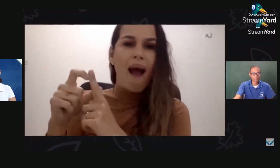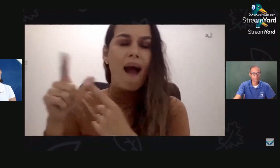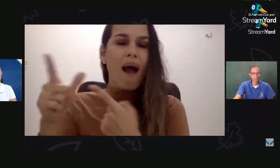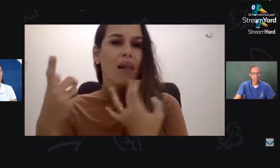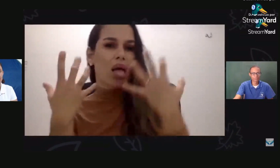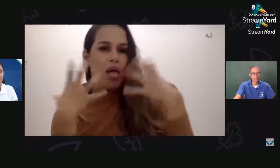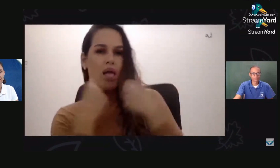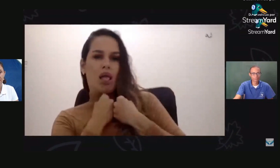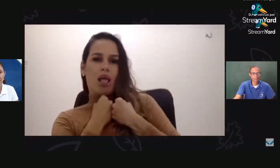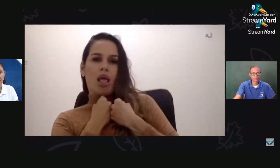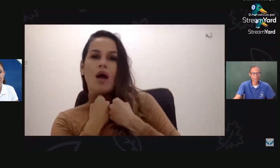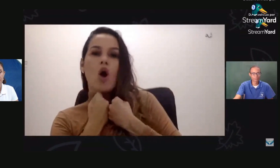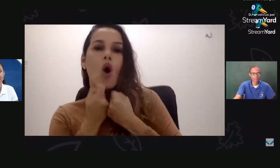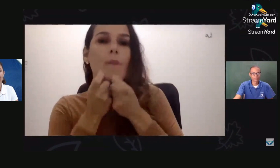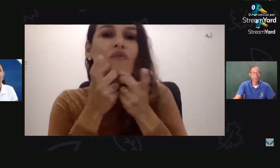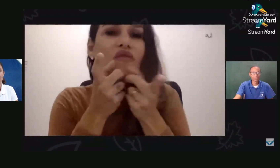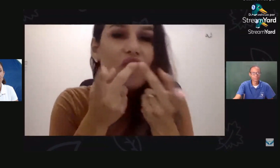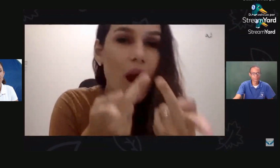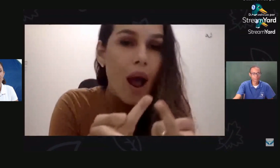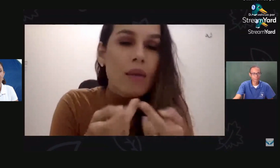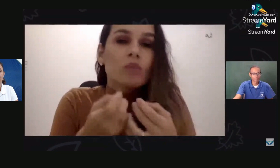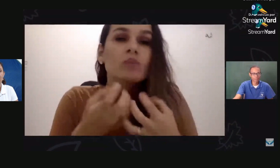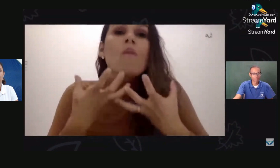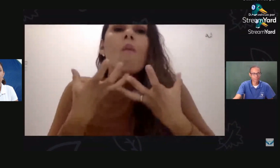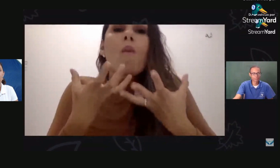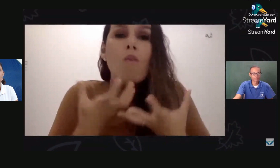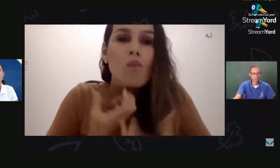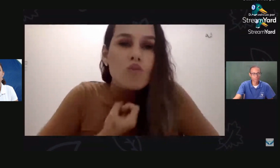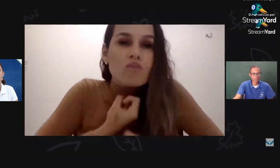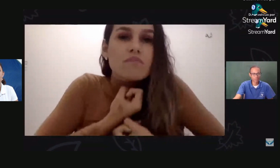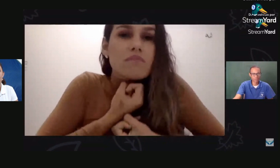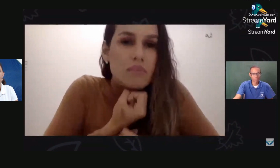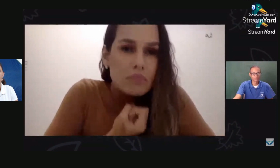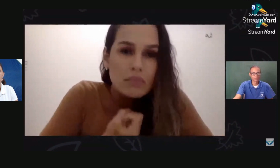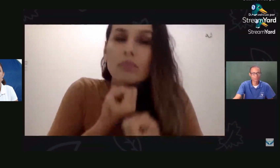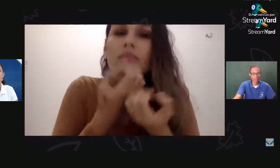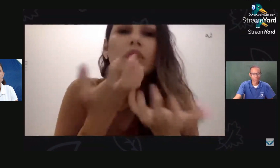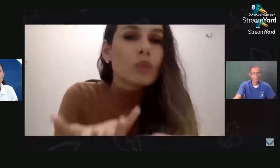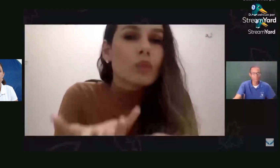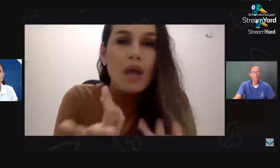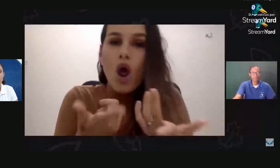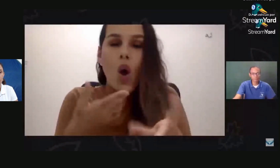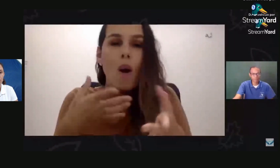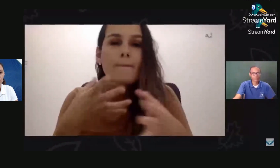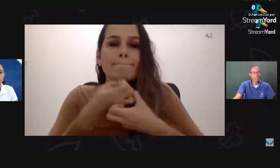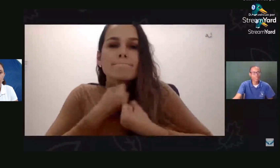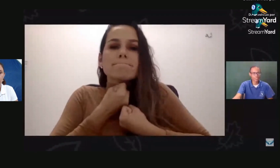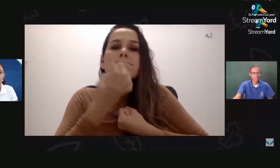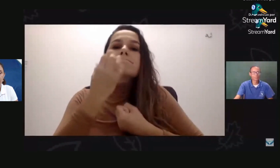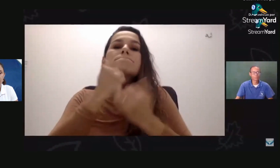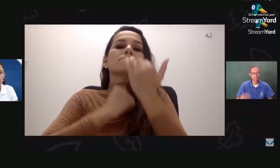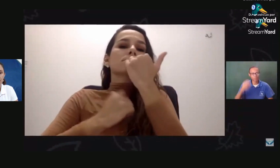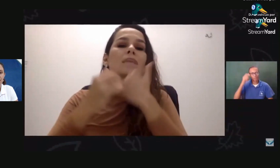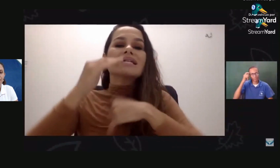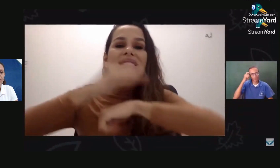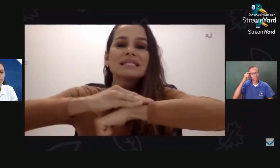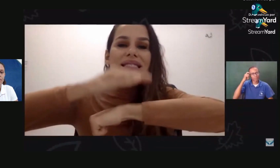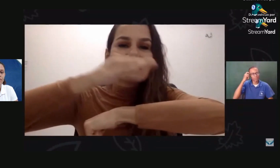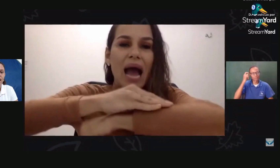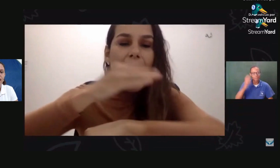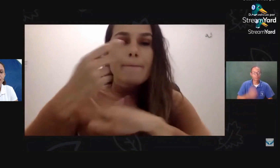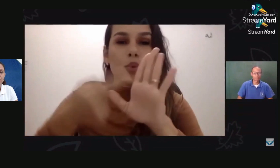da Libras, as palavras, né? Como expressar, como são as expressões, como que o surdo vai se expressar,